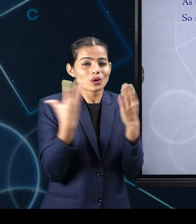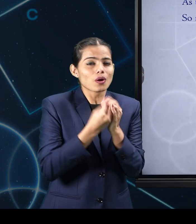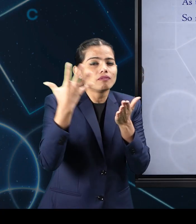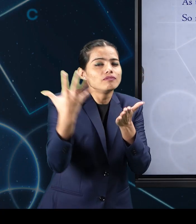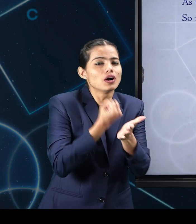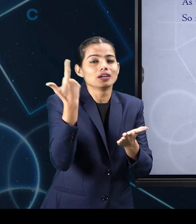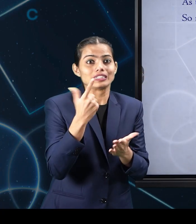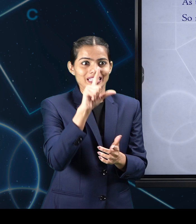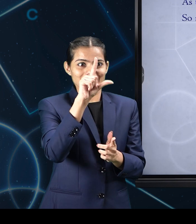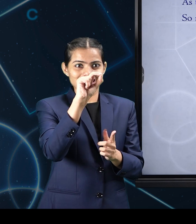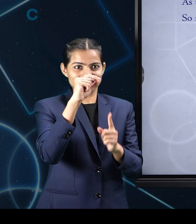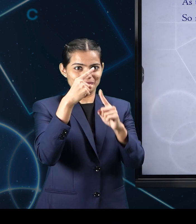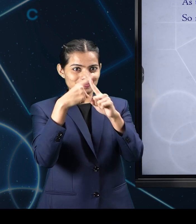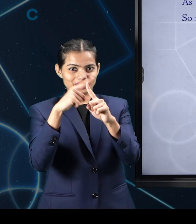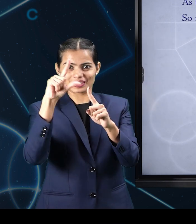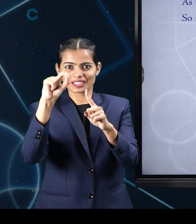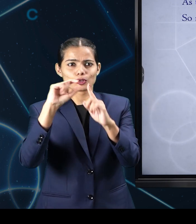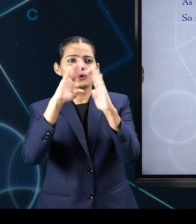इज इक्वल 100 माइनस 36।